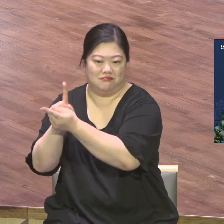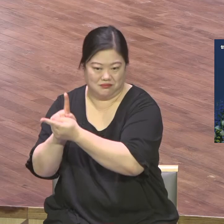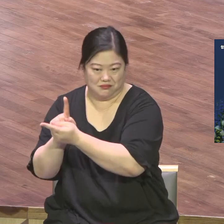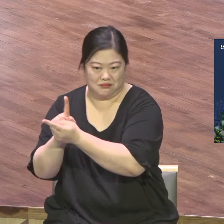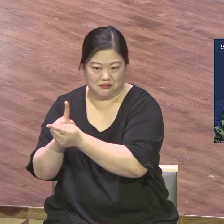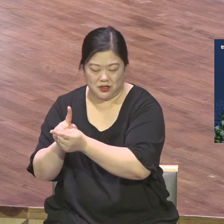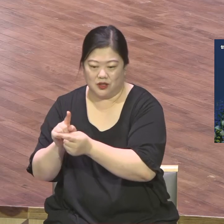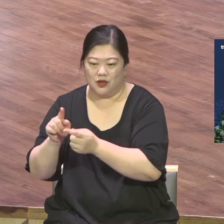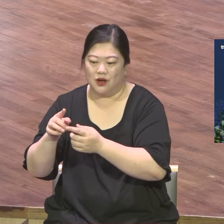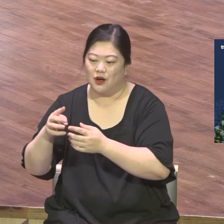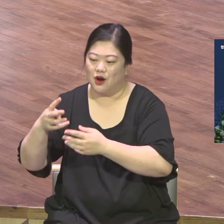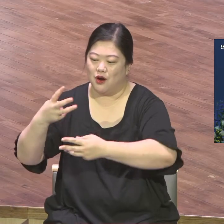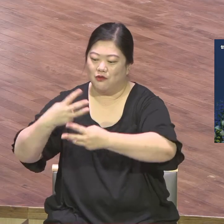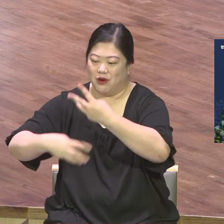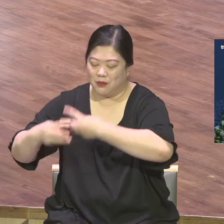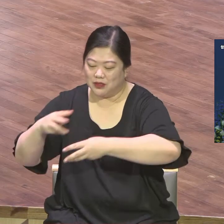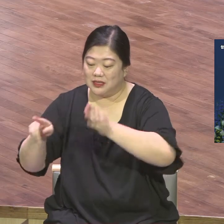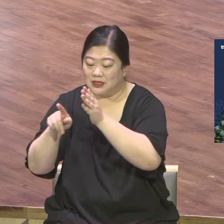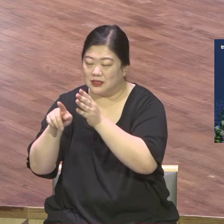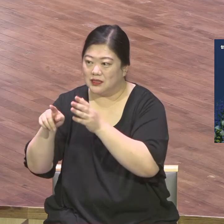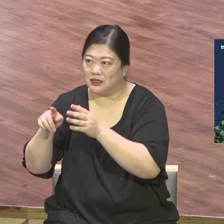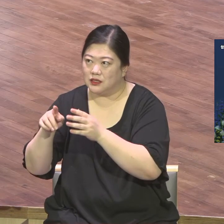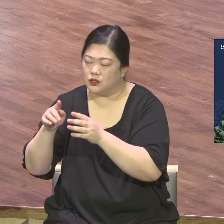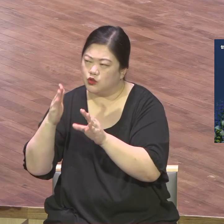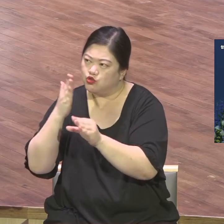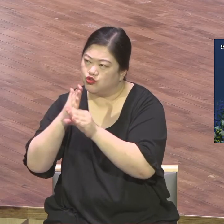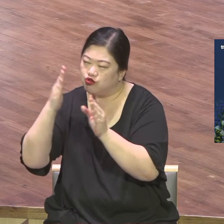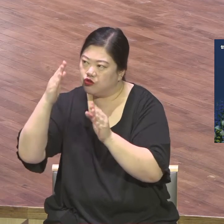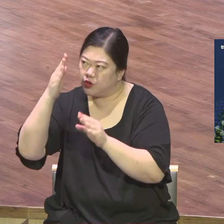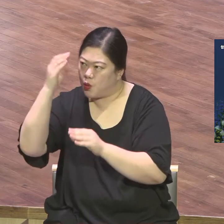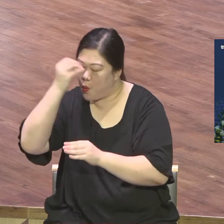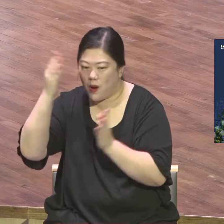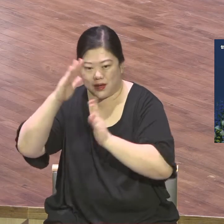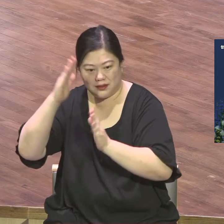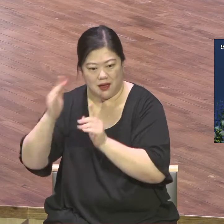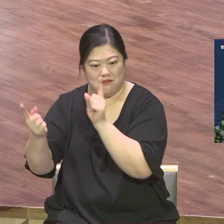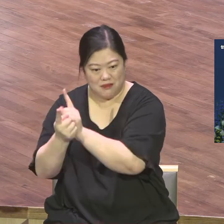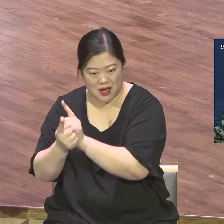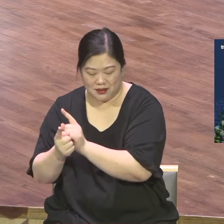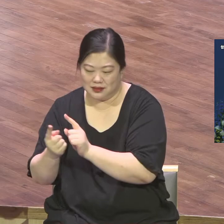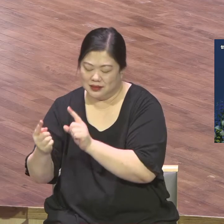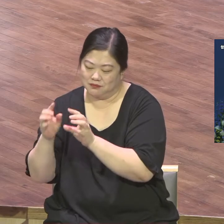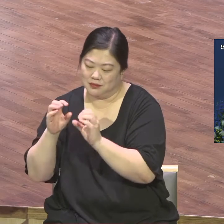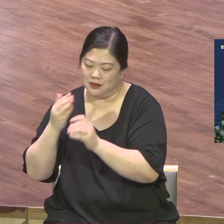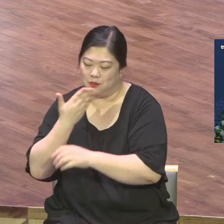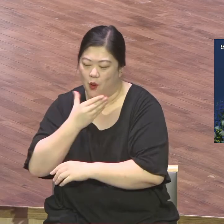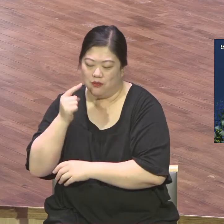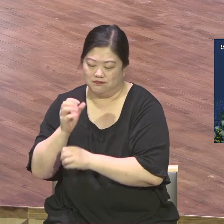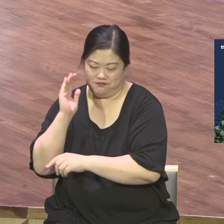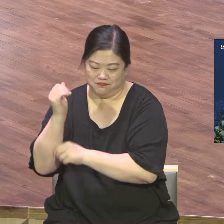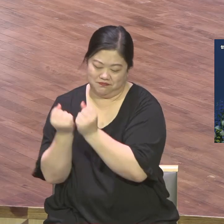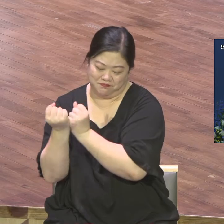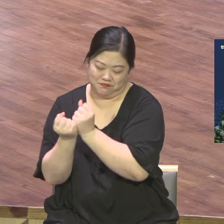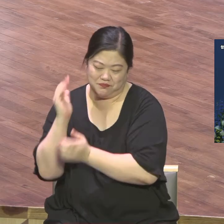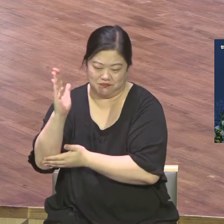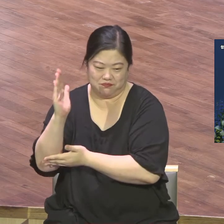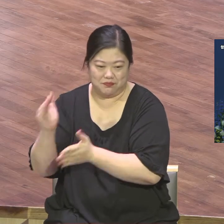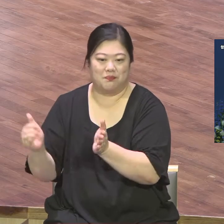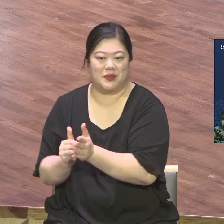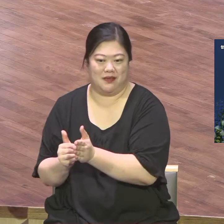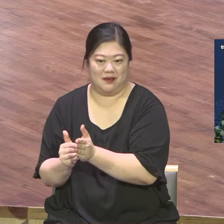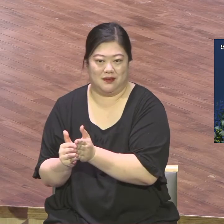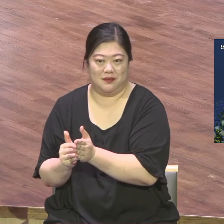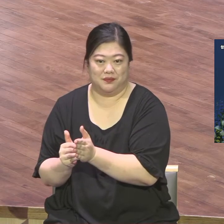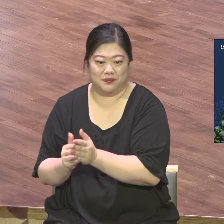서밋 중고등학교 하이스쿨 이 렘넌트들에게 메시지를 전했습니다. 저는 선교 현장에 갈